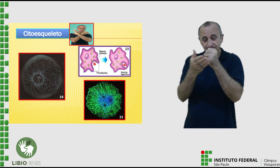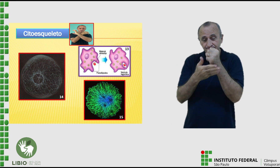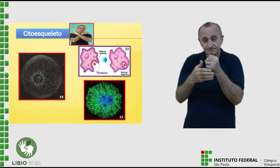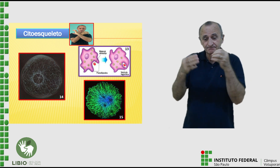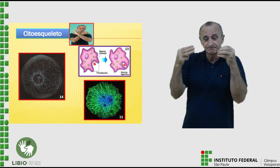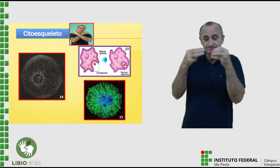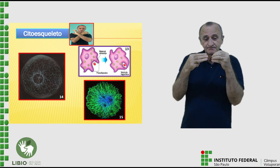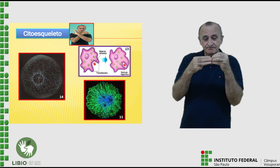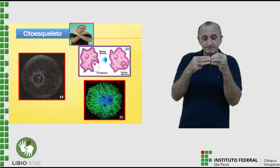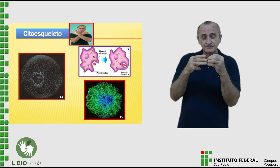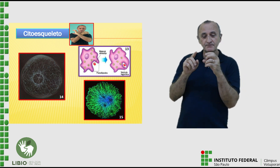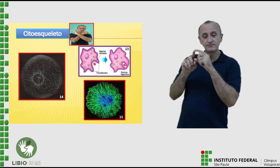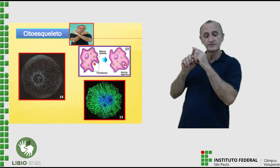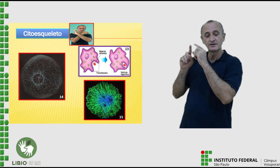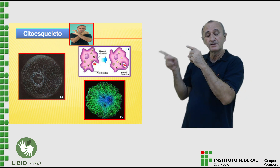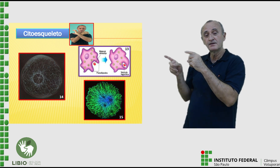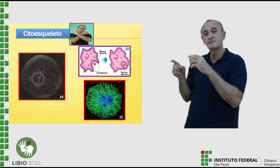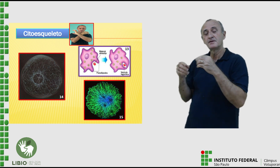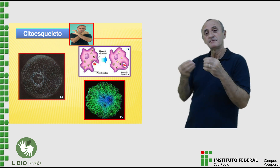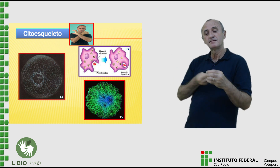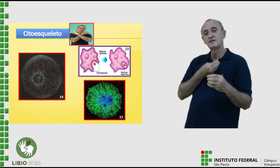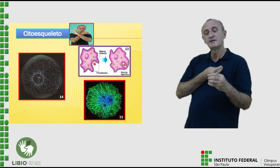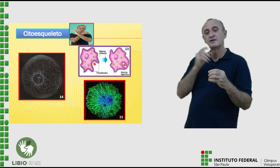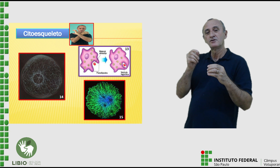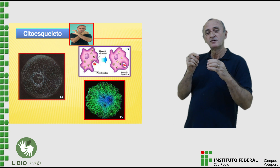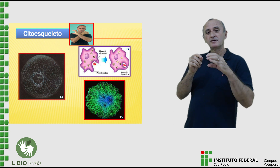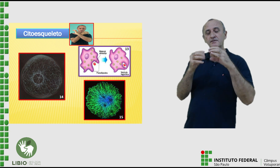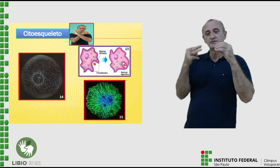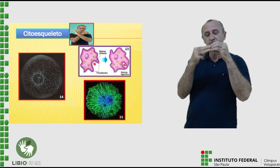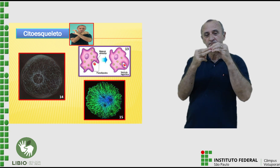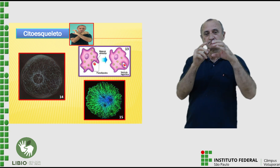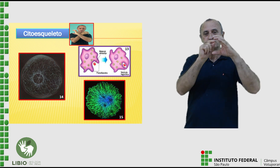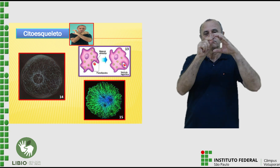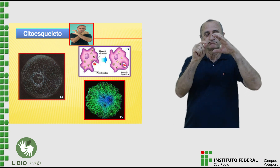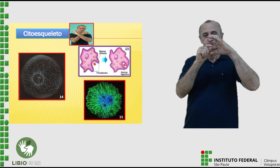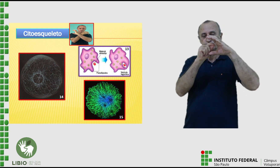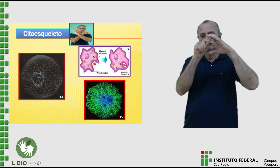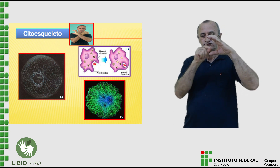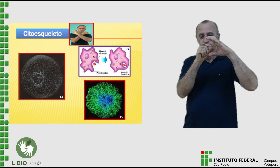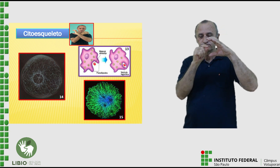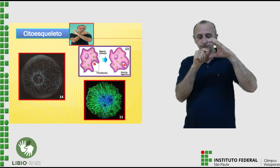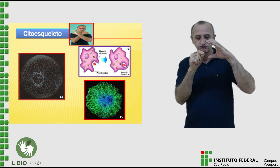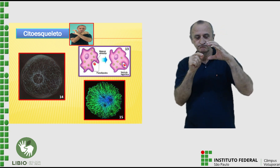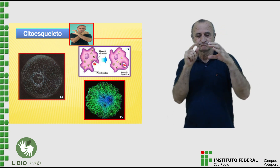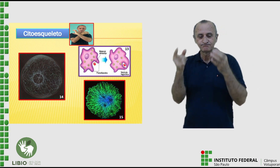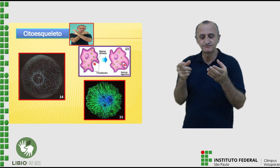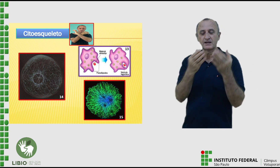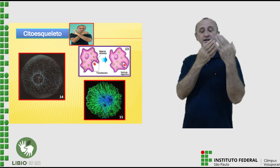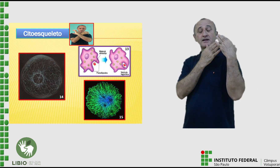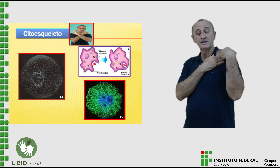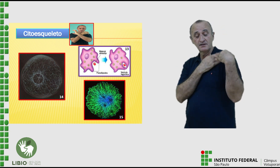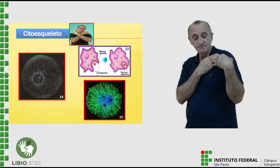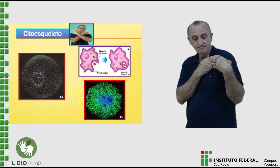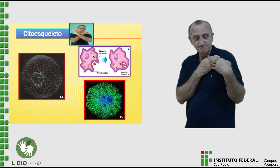citoesqueleto, então a primeira estrutura da célula, veja aqui, citoesqueleto está presente